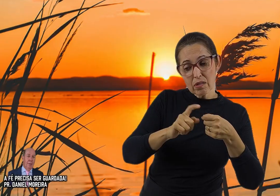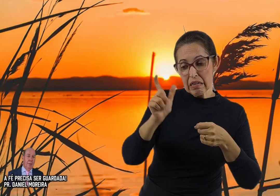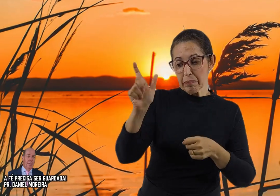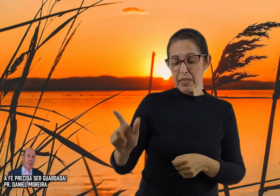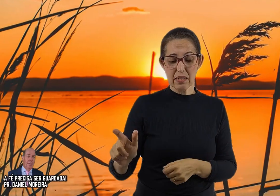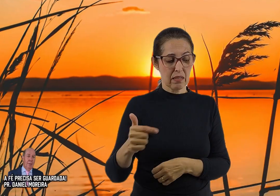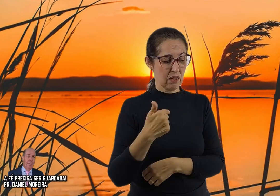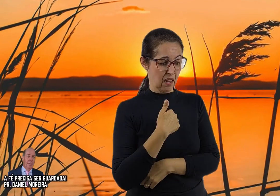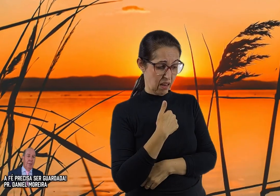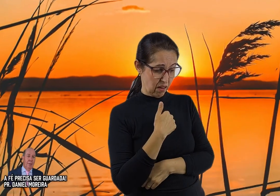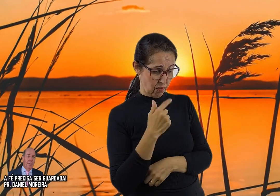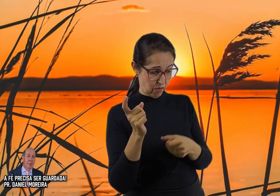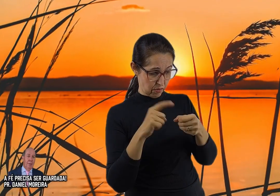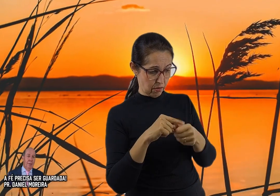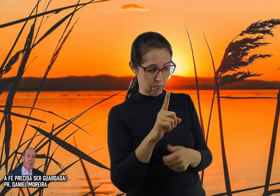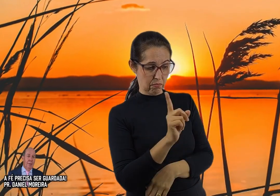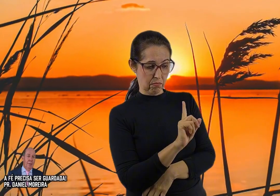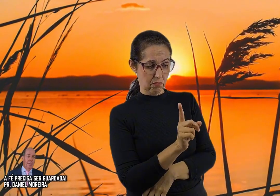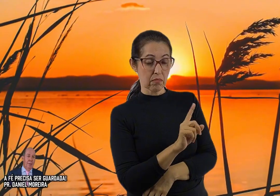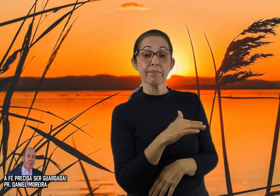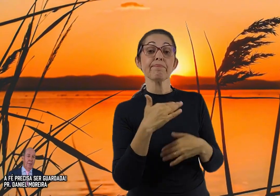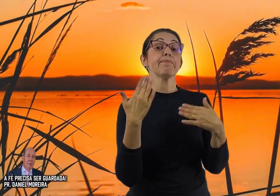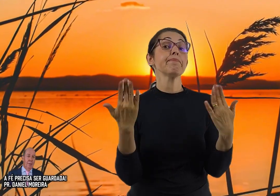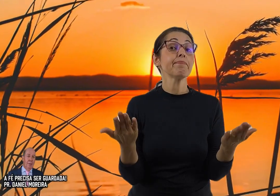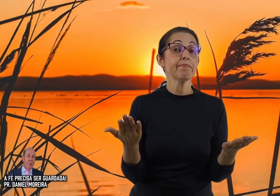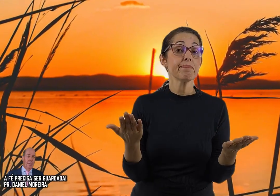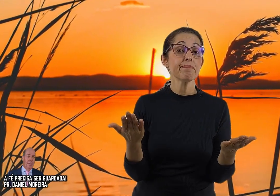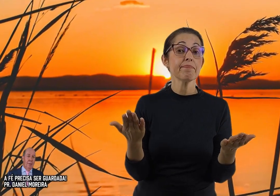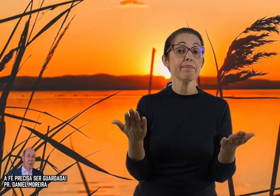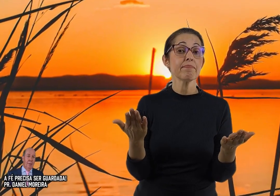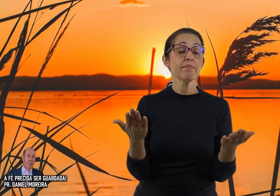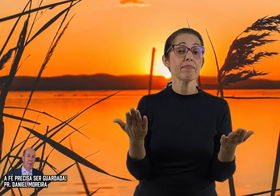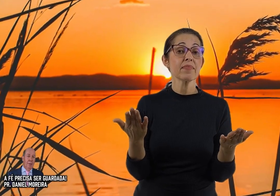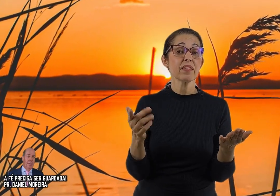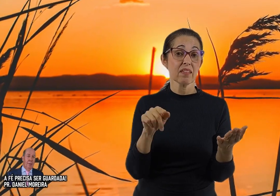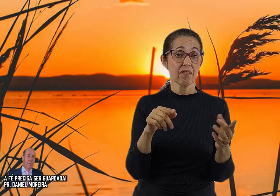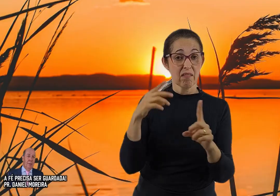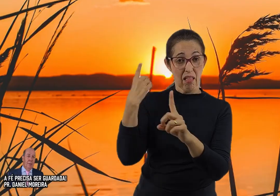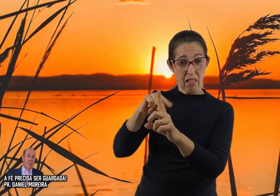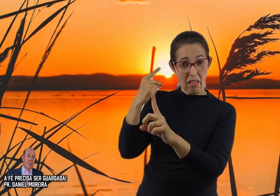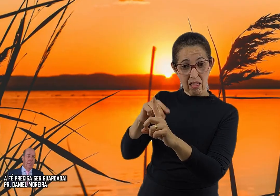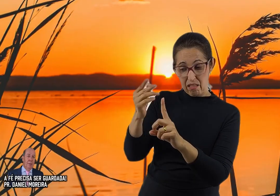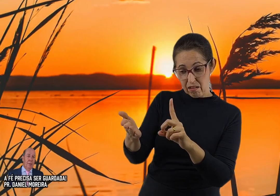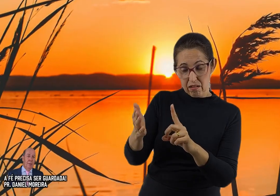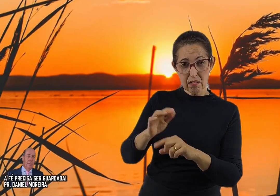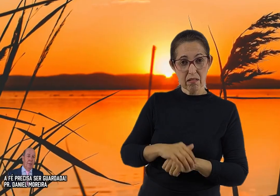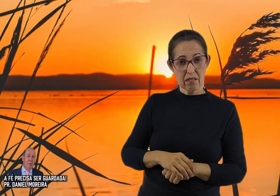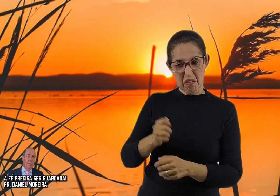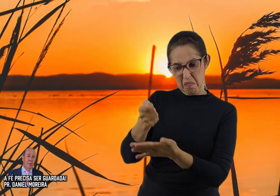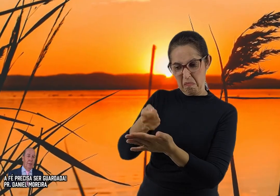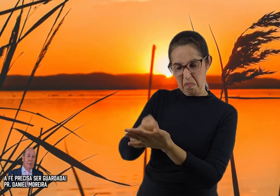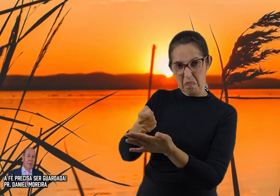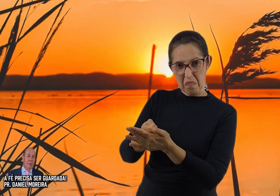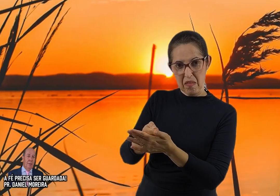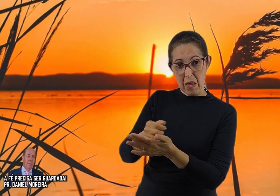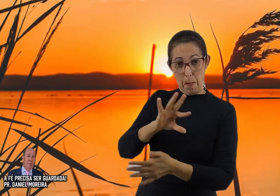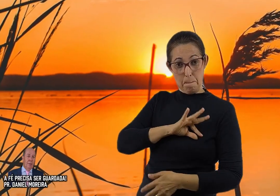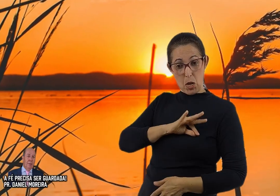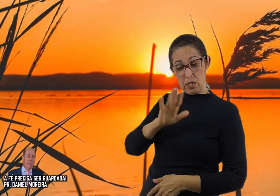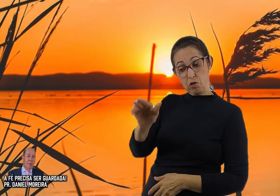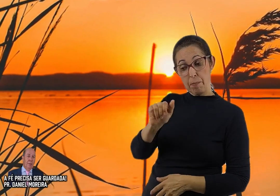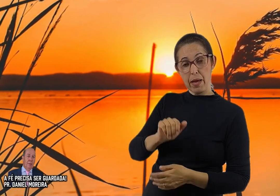não quer voltar mais. E aí? Vai bater? Vai obrigar? Chamar a